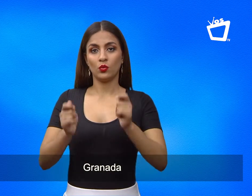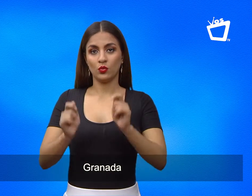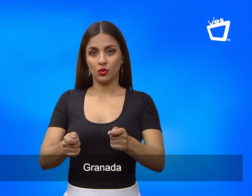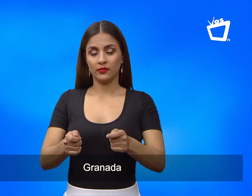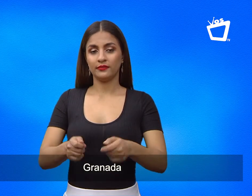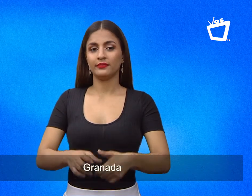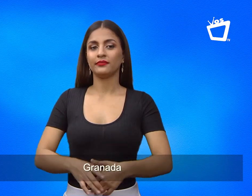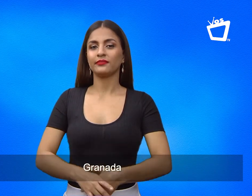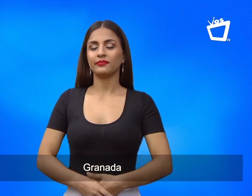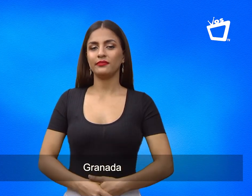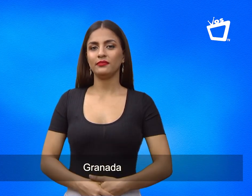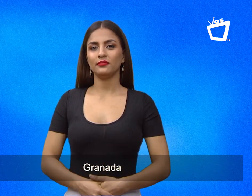Granada.